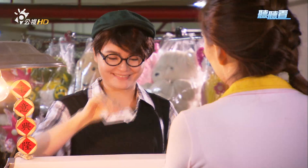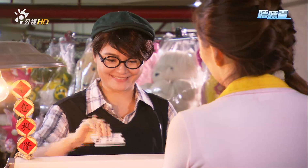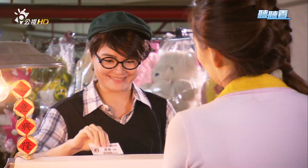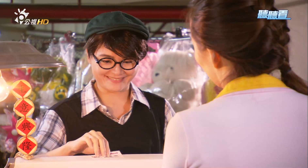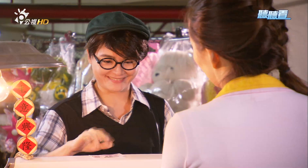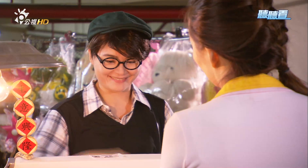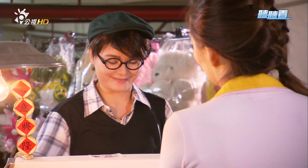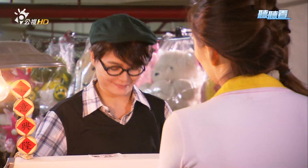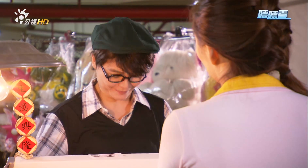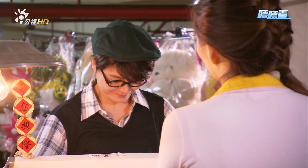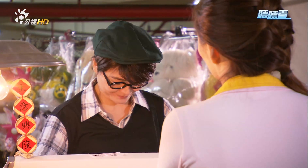那